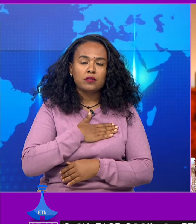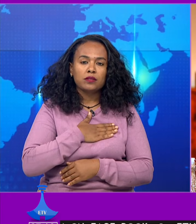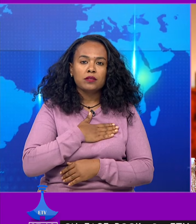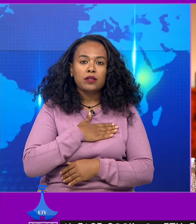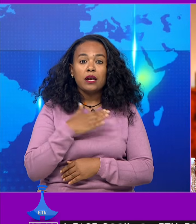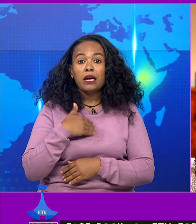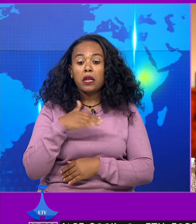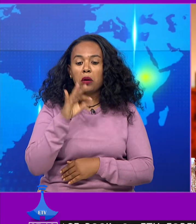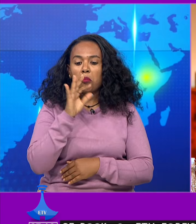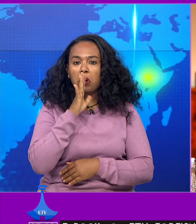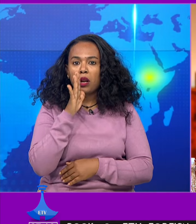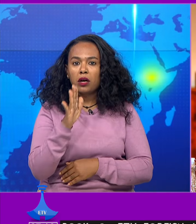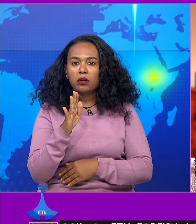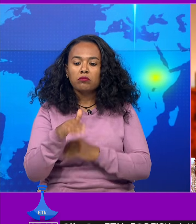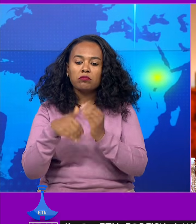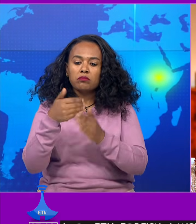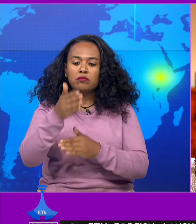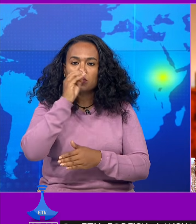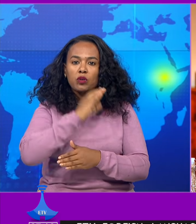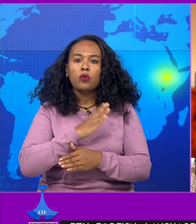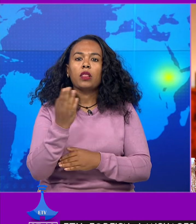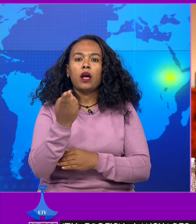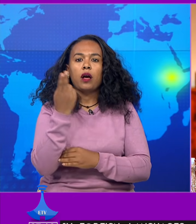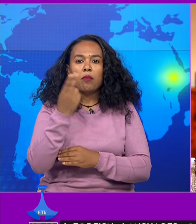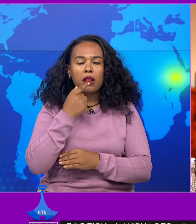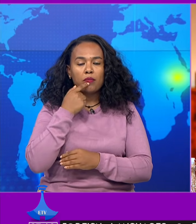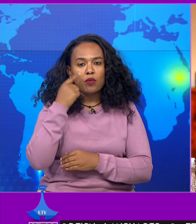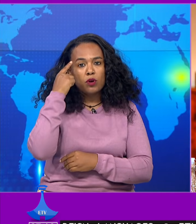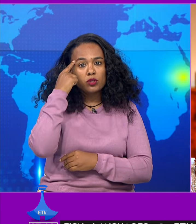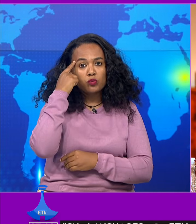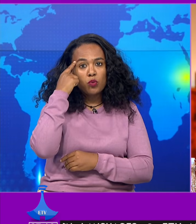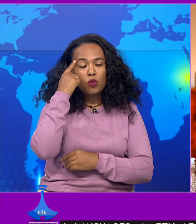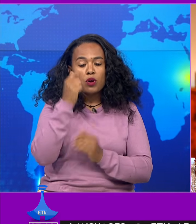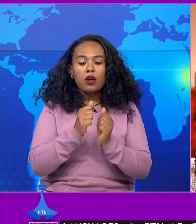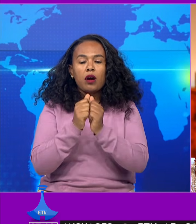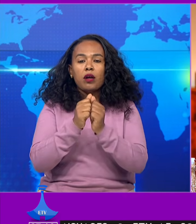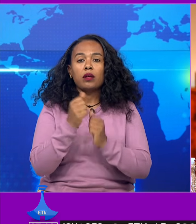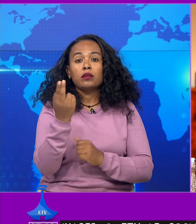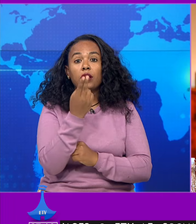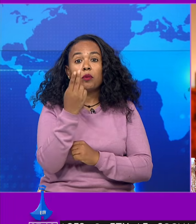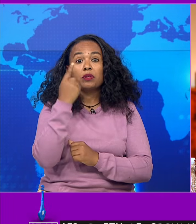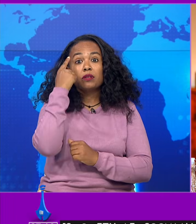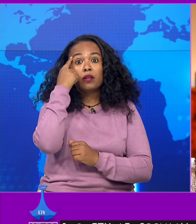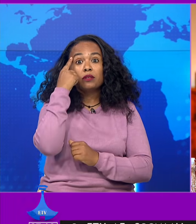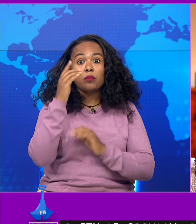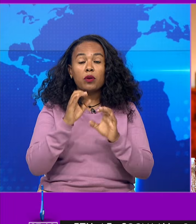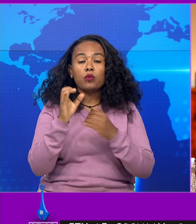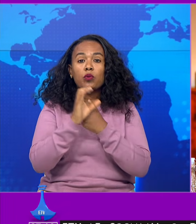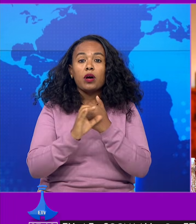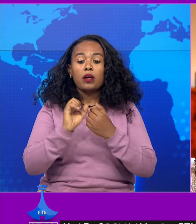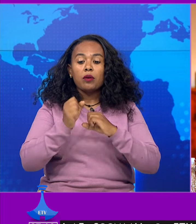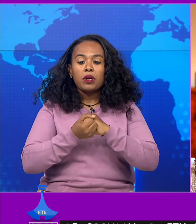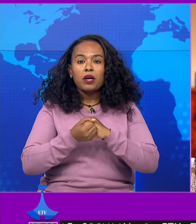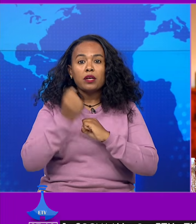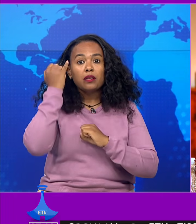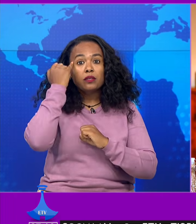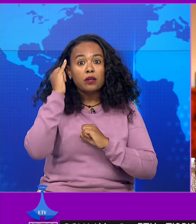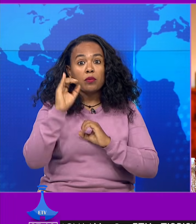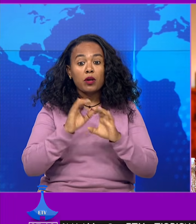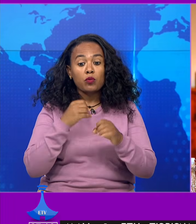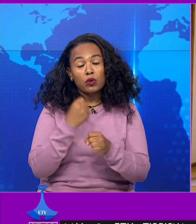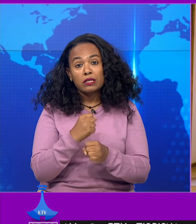እኔ ባላገኝ የሚቀጥለው ሰውዬ ይጠቀማል ብሎ አስቦ የጋራ ተጠቃሚነትን ታሳቢ አድርጎ የሀገር መቀየር ታሳቢ አድርጎ